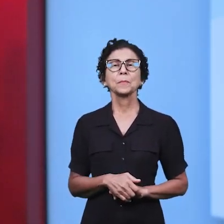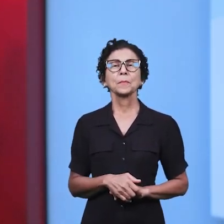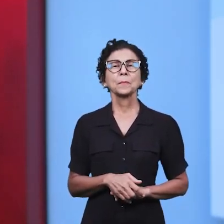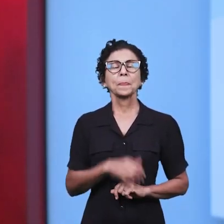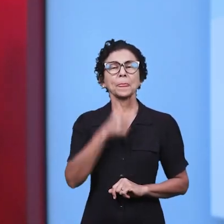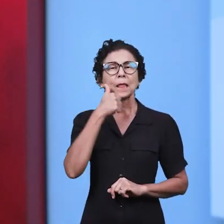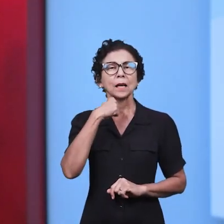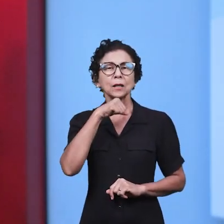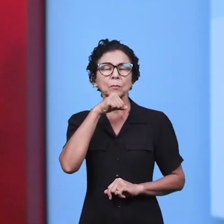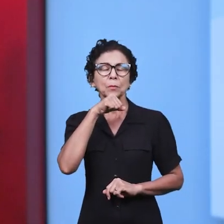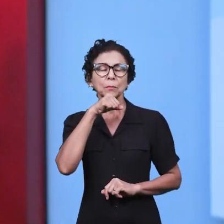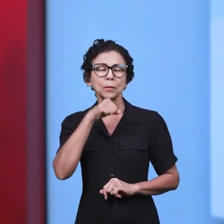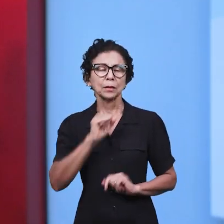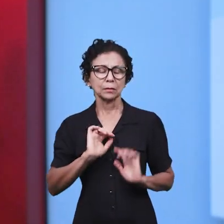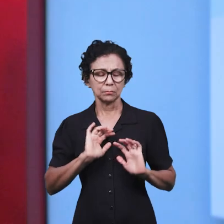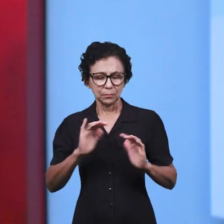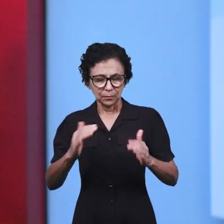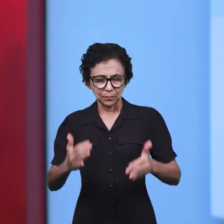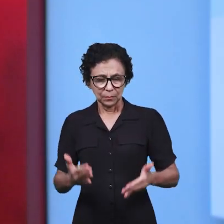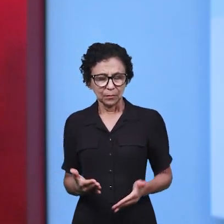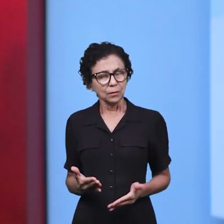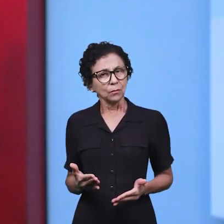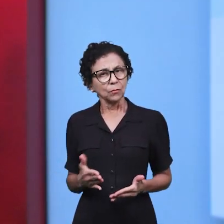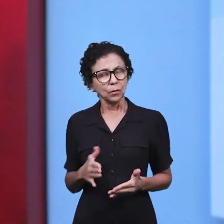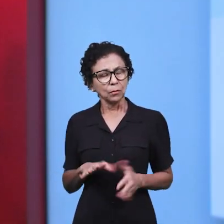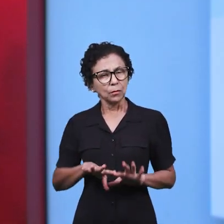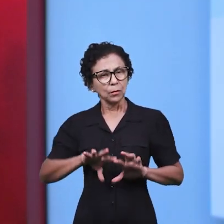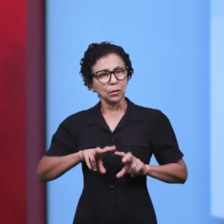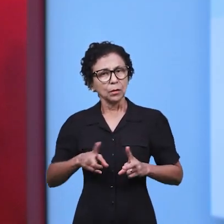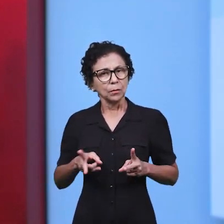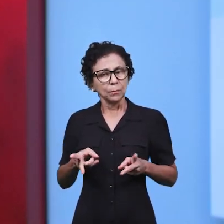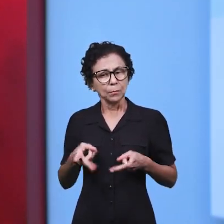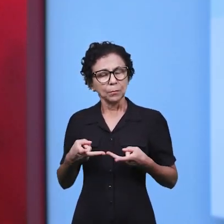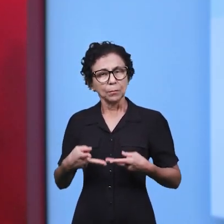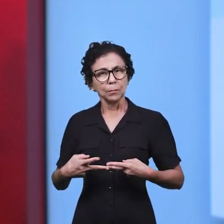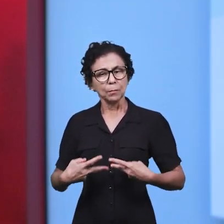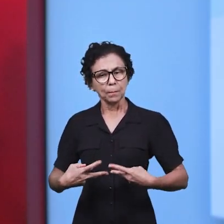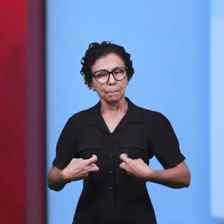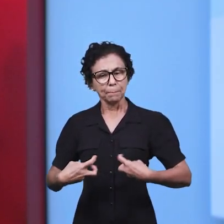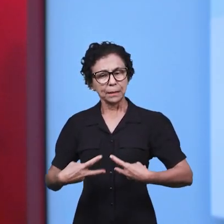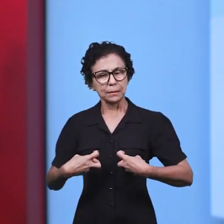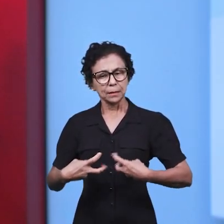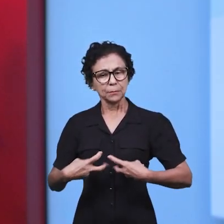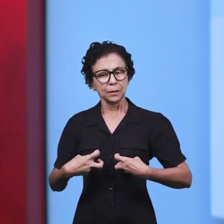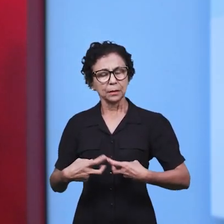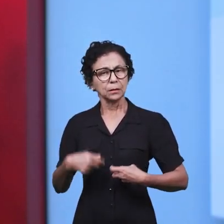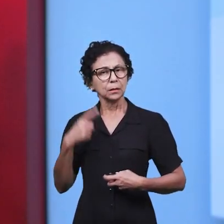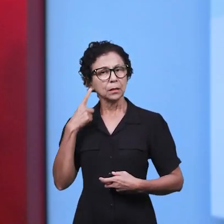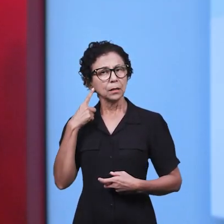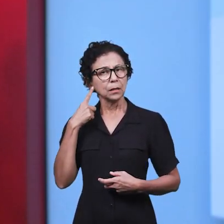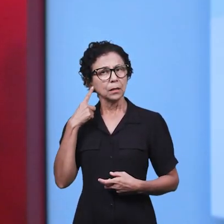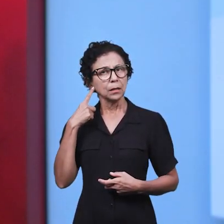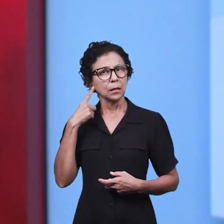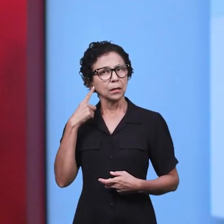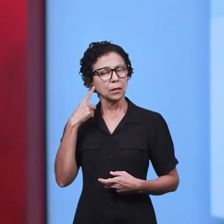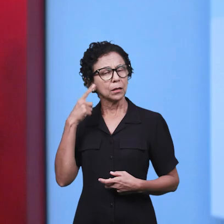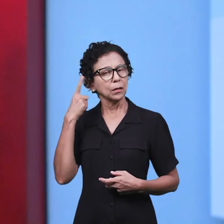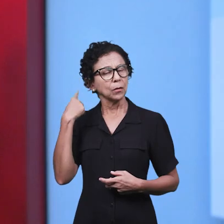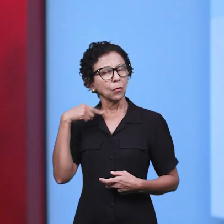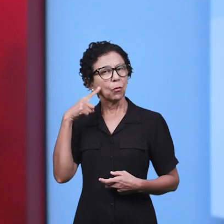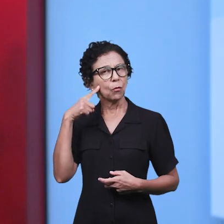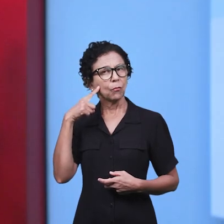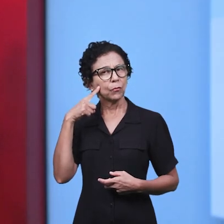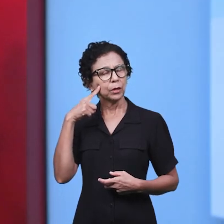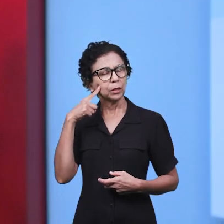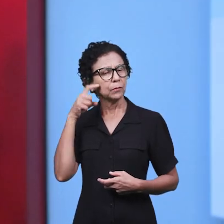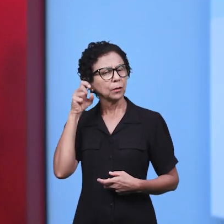eles ali já vão recebendo essas informações auditivas, né? O aparelho auditivo vai começando a maturar, ele